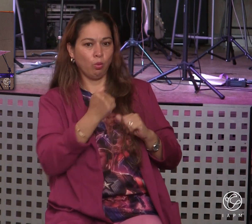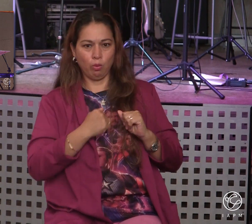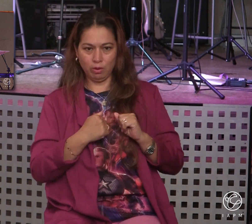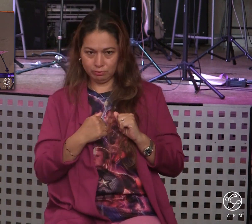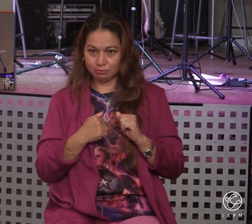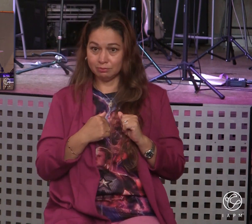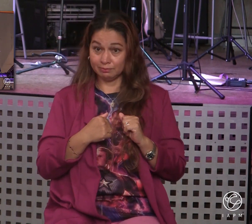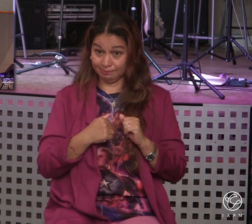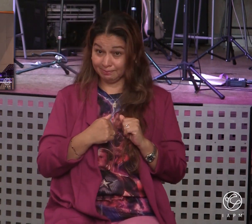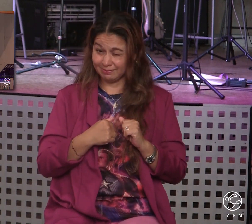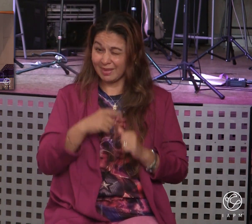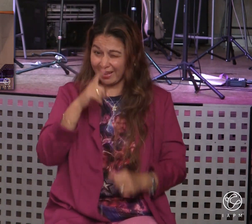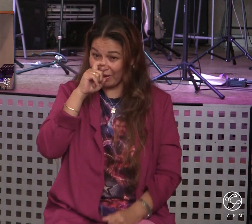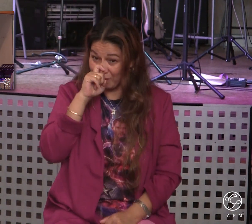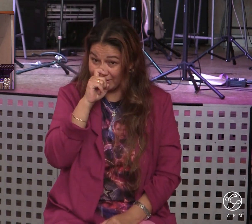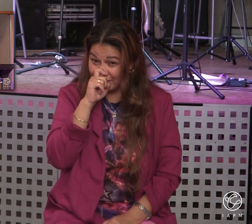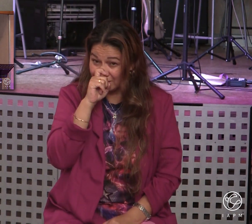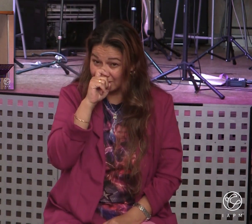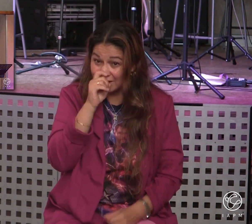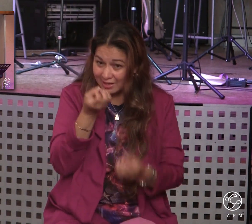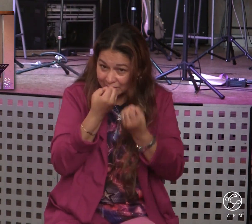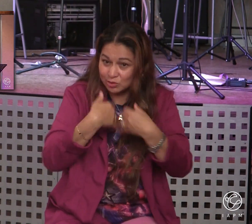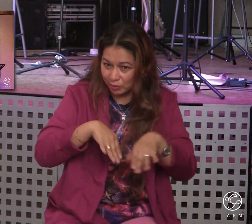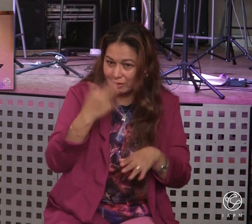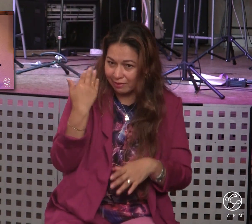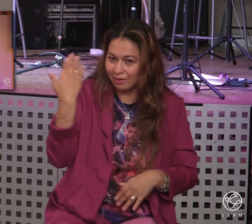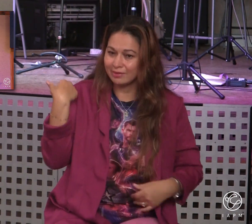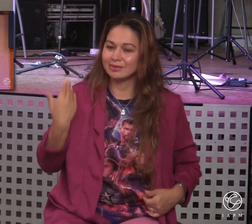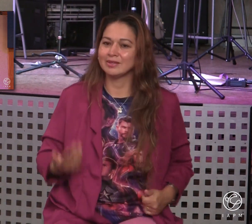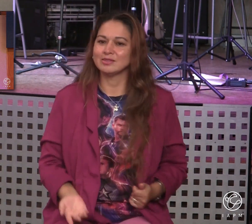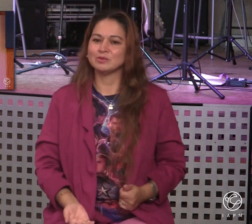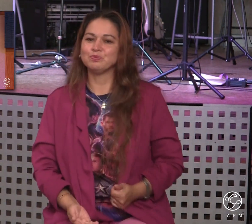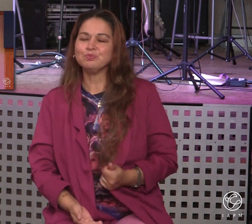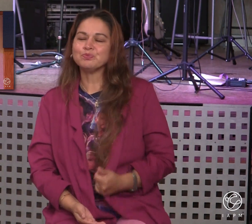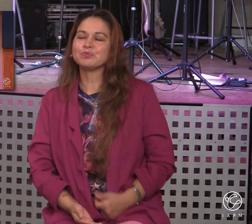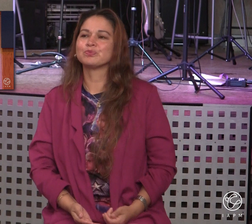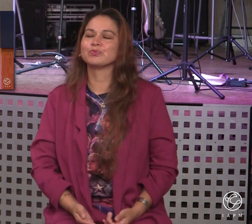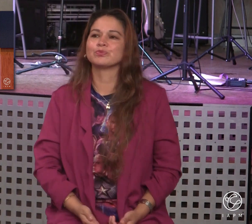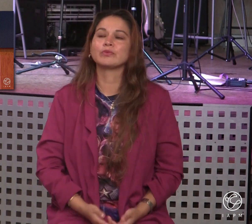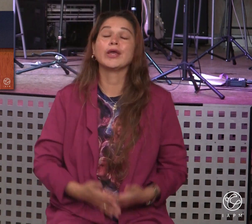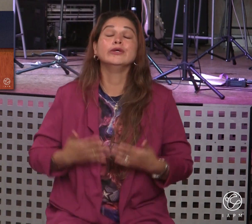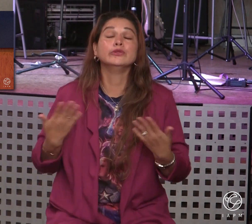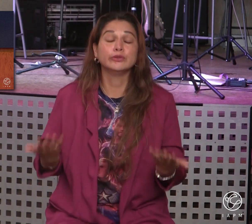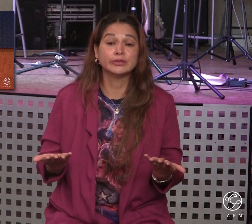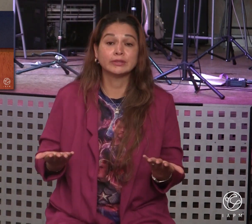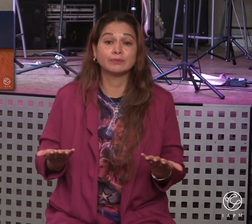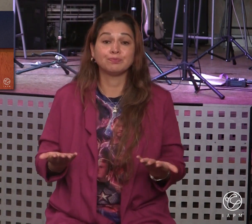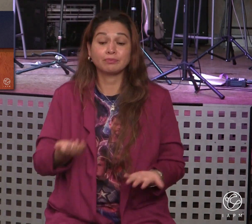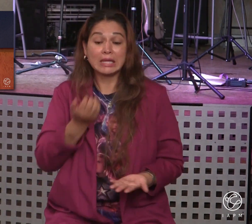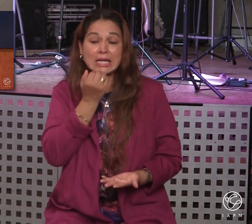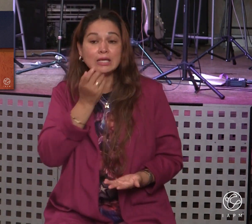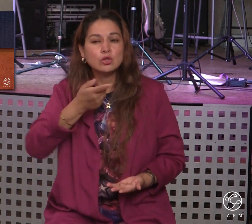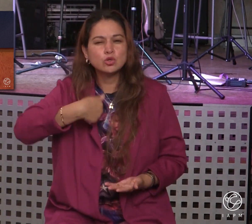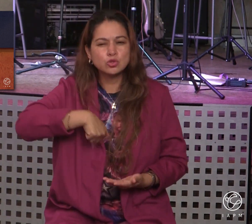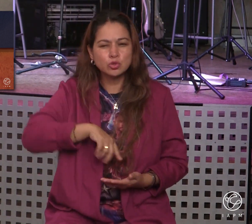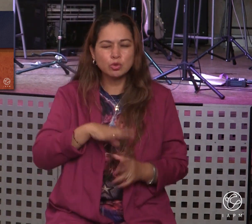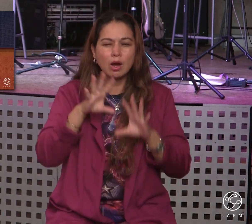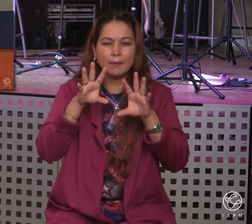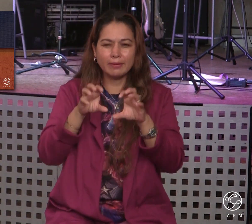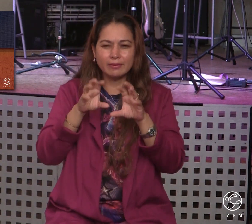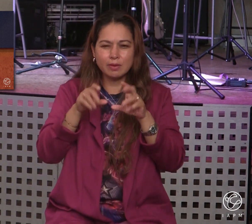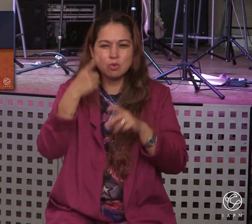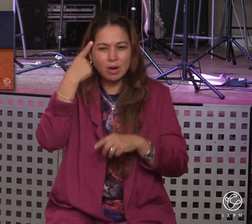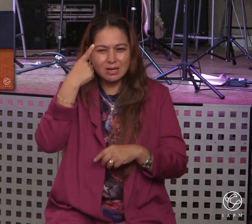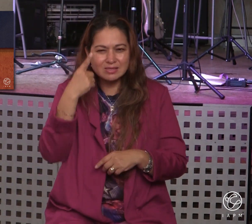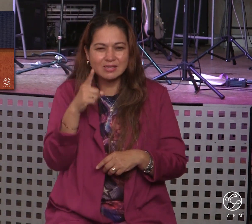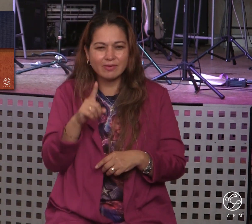cosas, nos va a dar cierta libertad de saber también otras más.